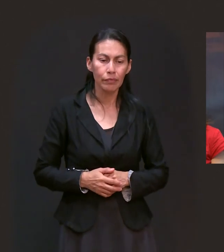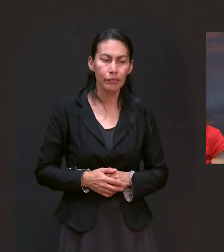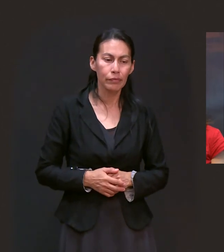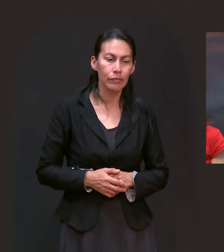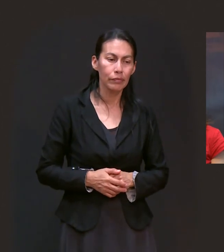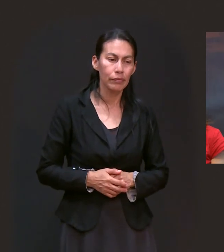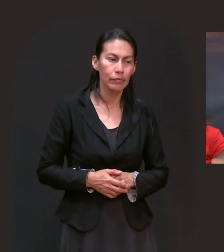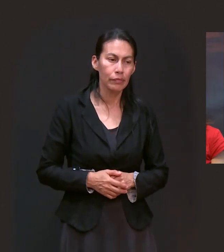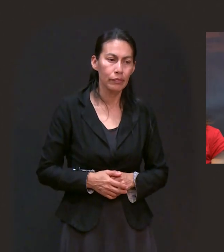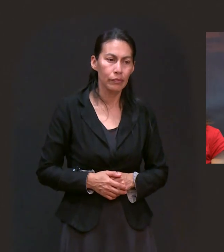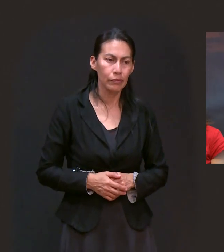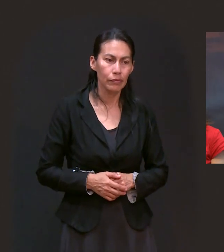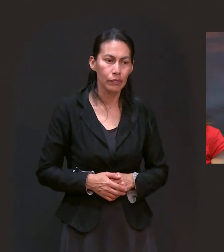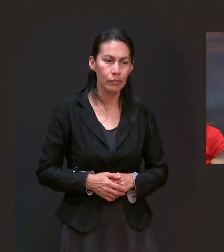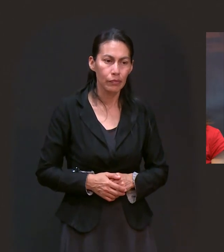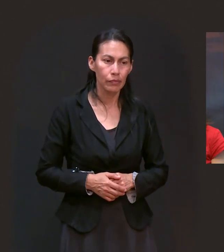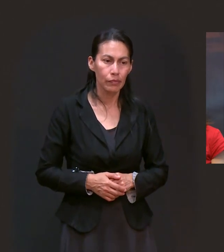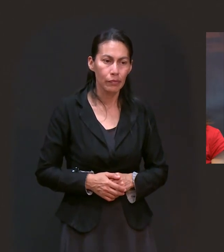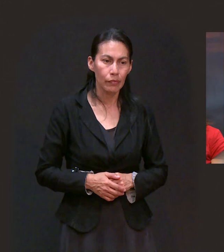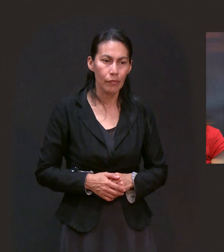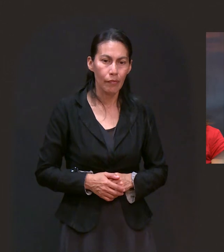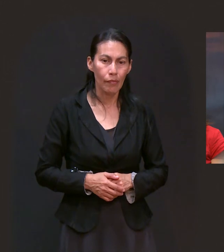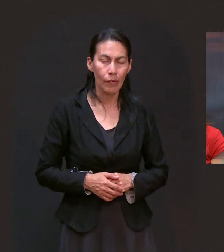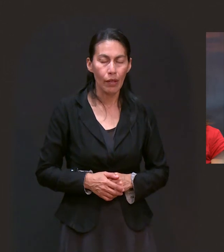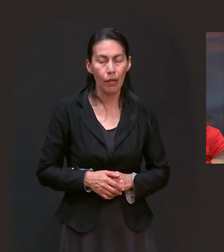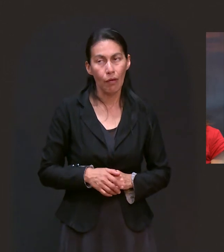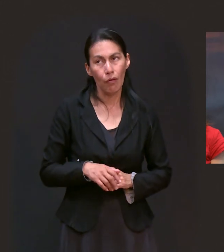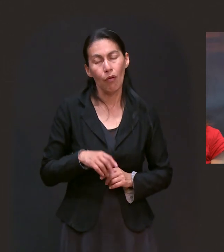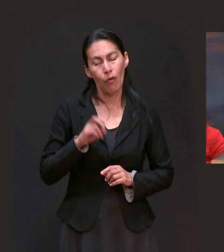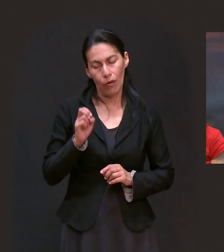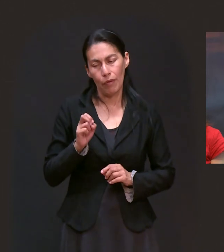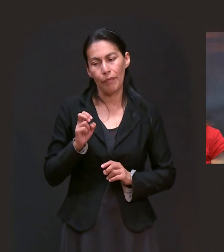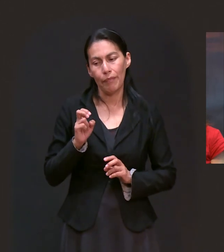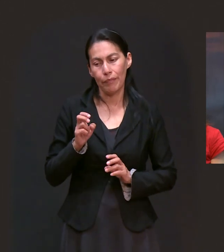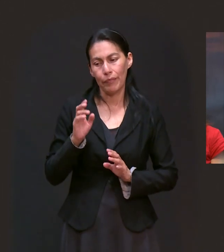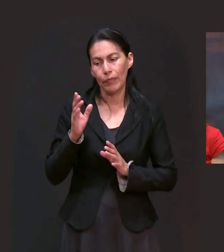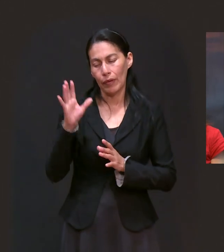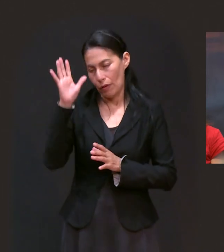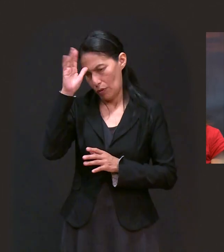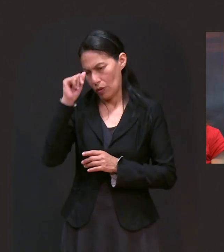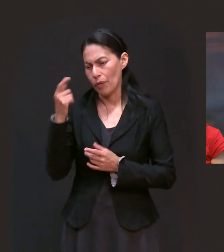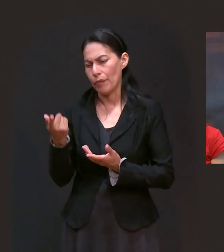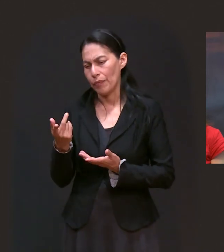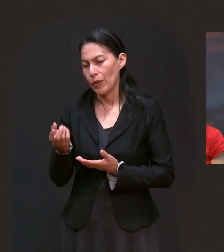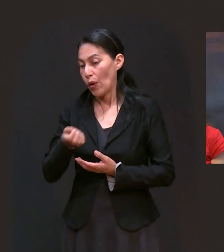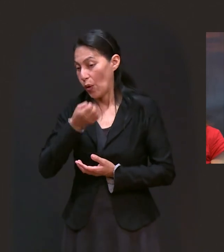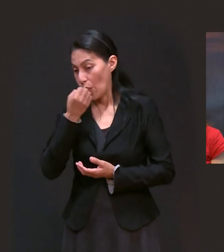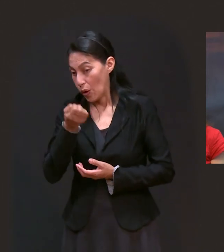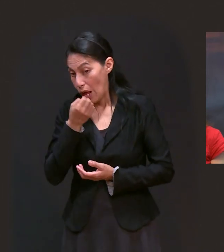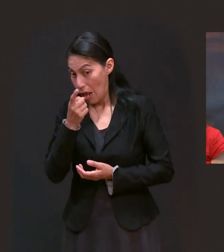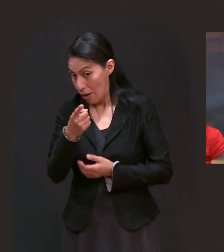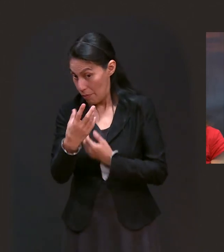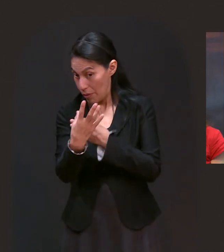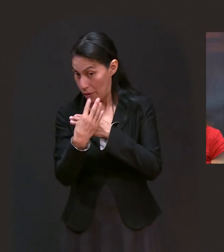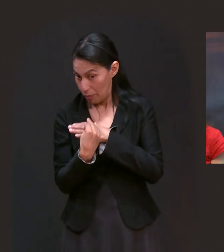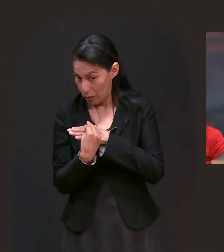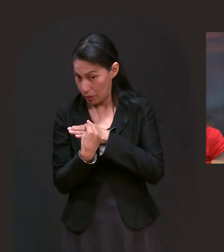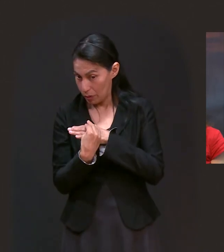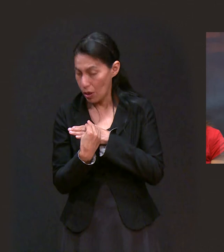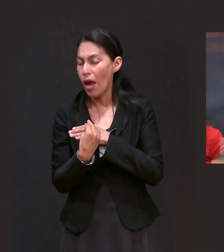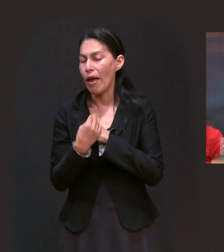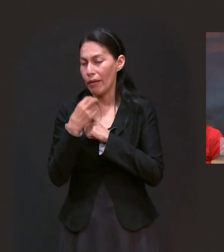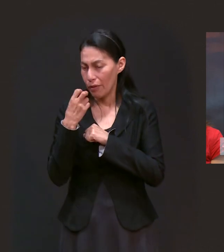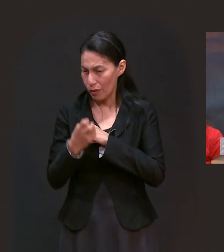dijo me tomo positivo eso fue lo que pusimos la oración si él me da permiso es el camino